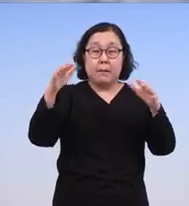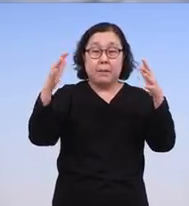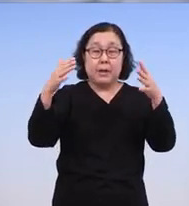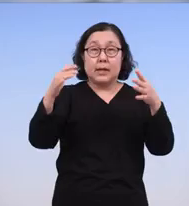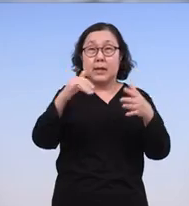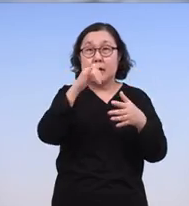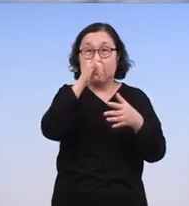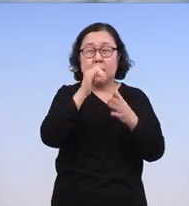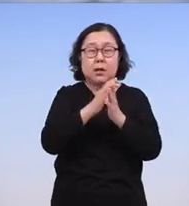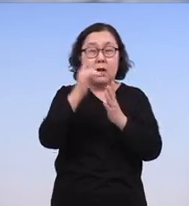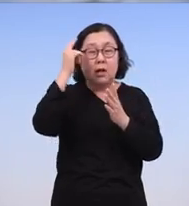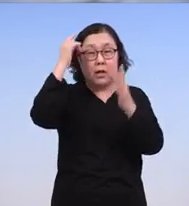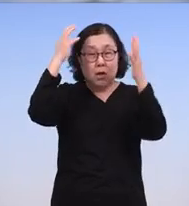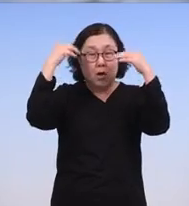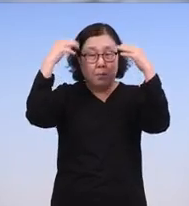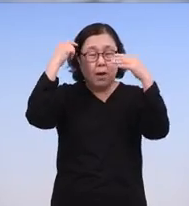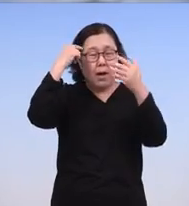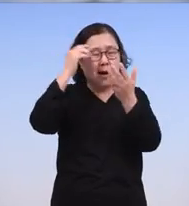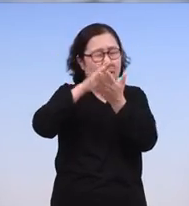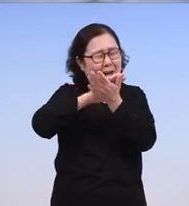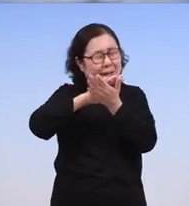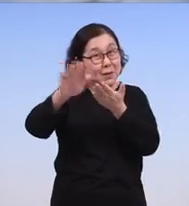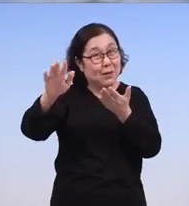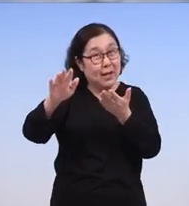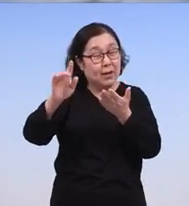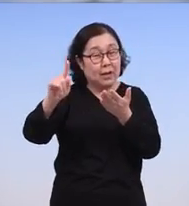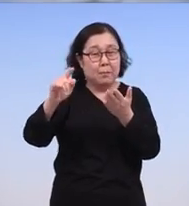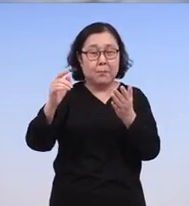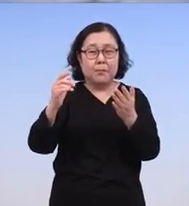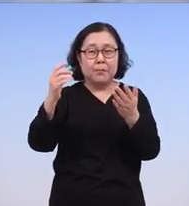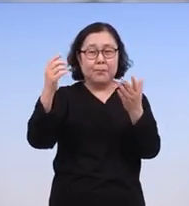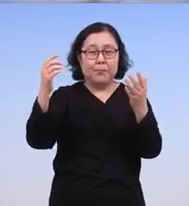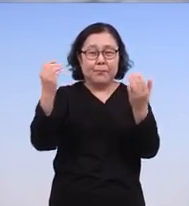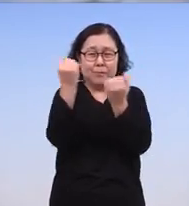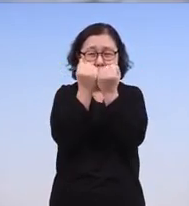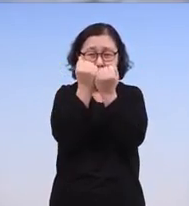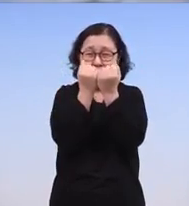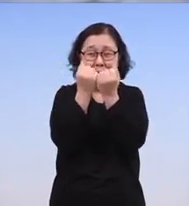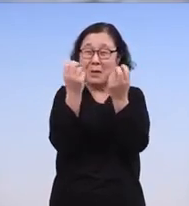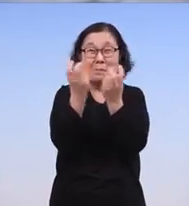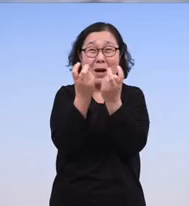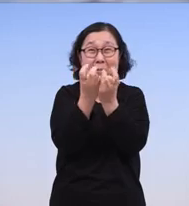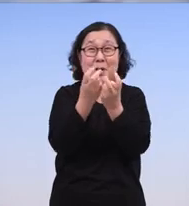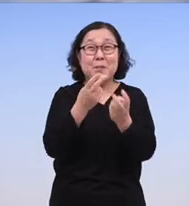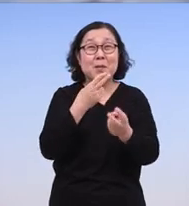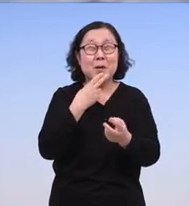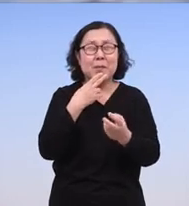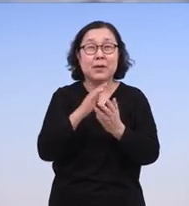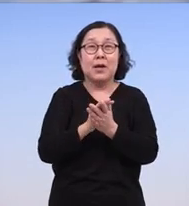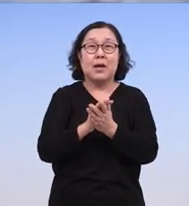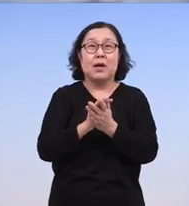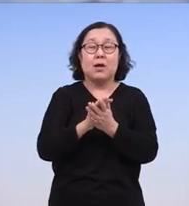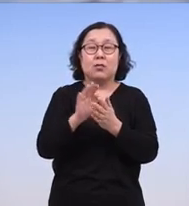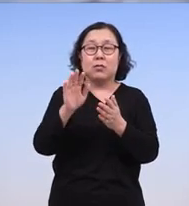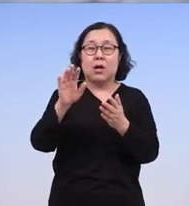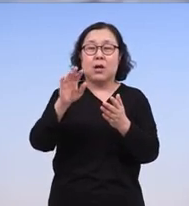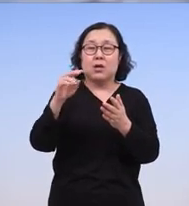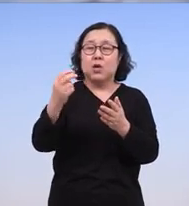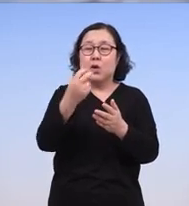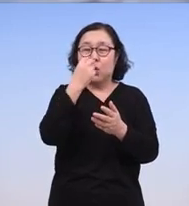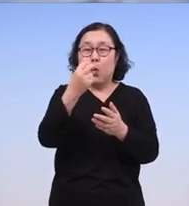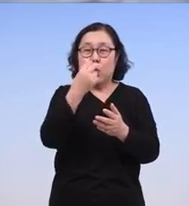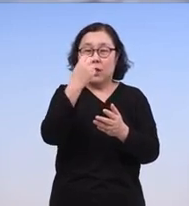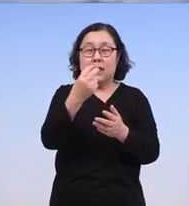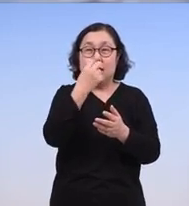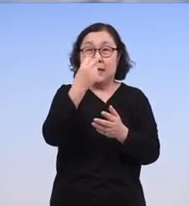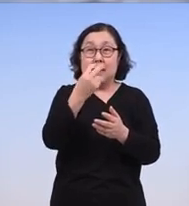흔들어서 바람을 일으키면 이러면 시원한데 뭐 설명할 길이 없습니다. 누가 공기가, 바람이 지나간